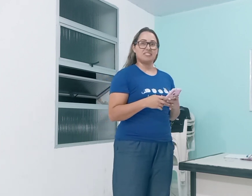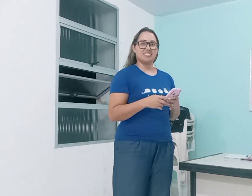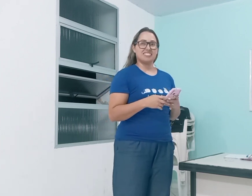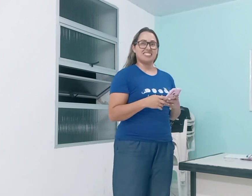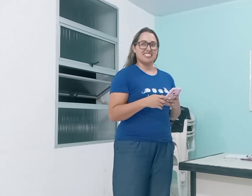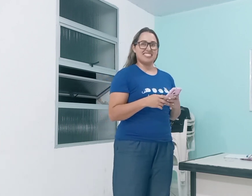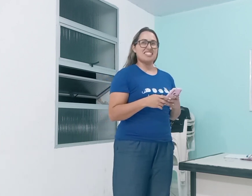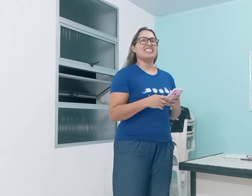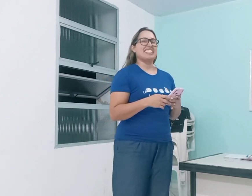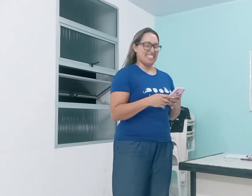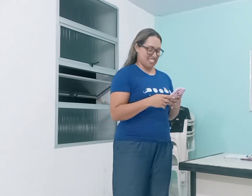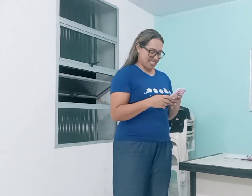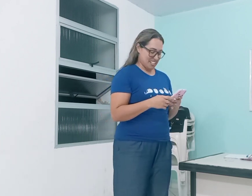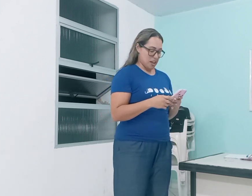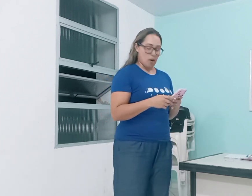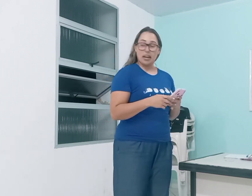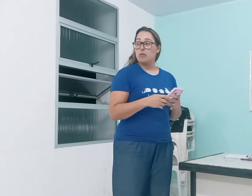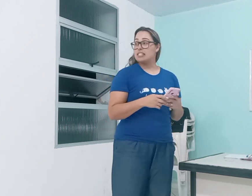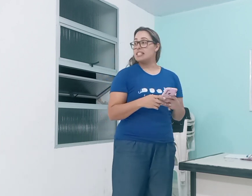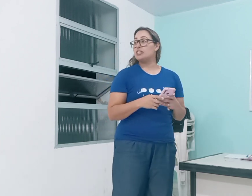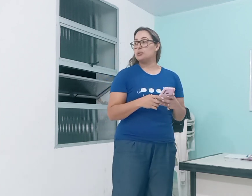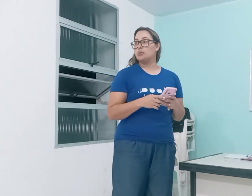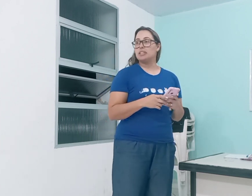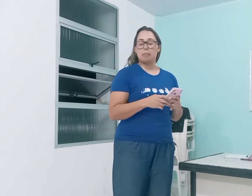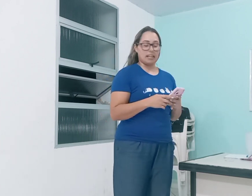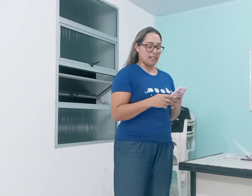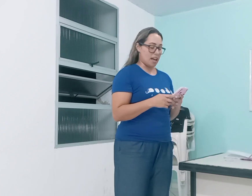você faz essa bola. Qualquer coisa vocês ajudam também, tá?